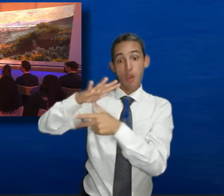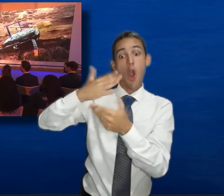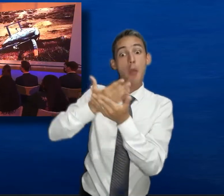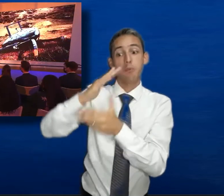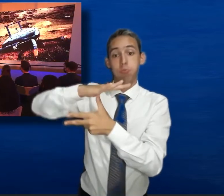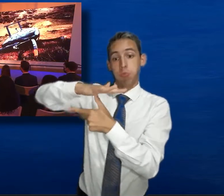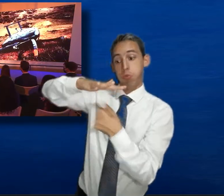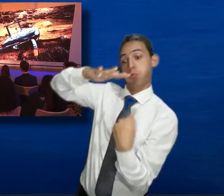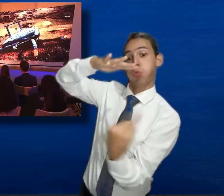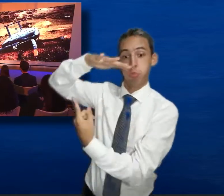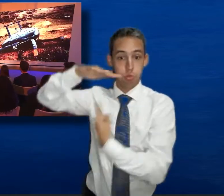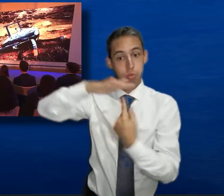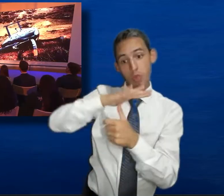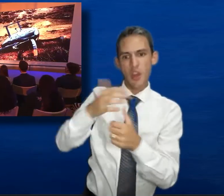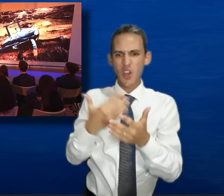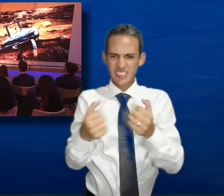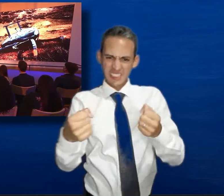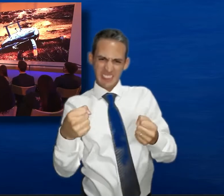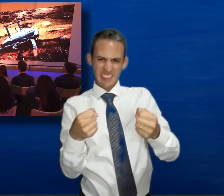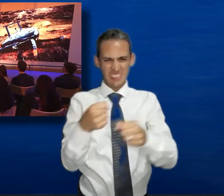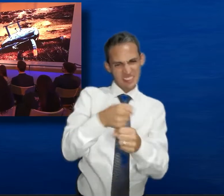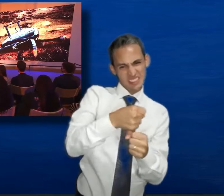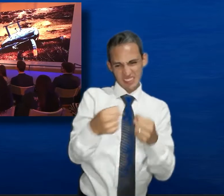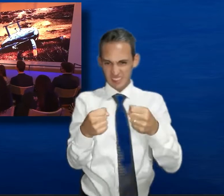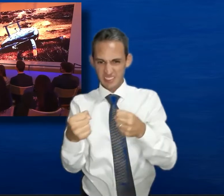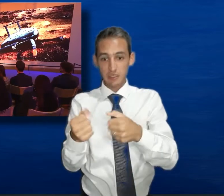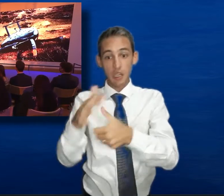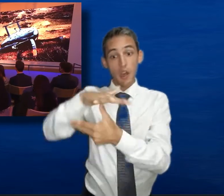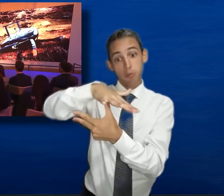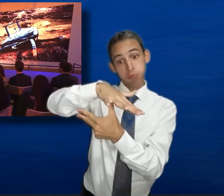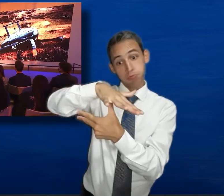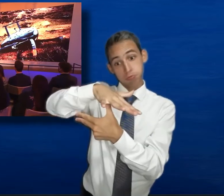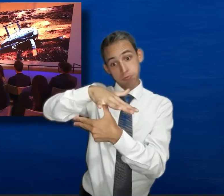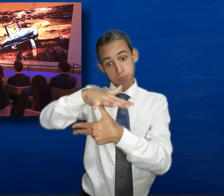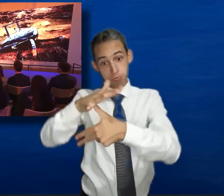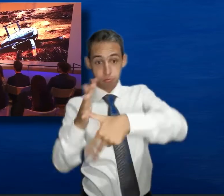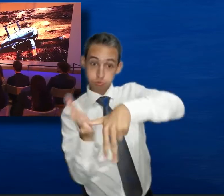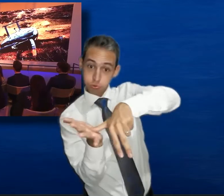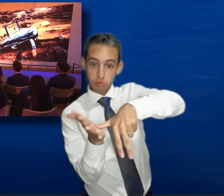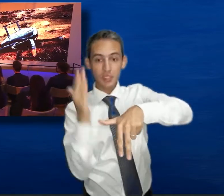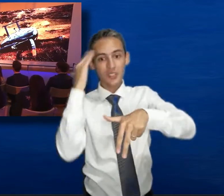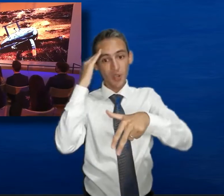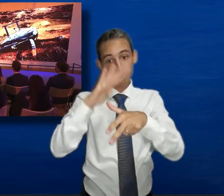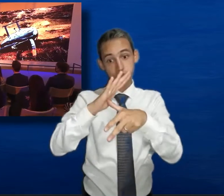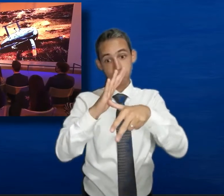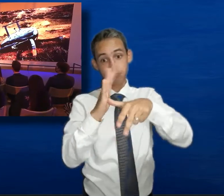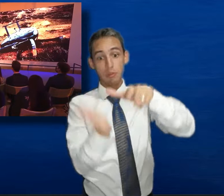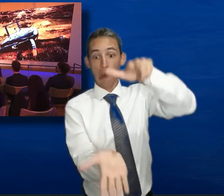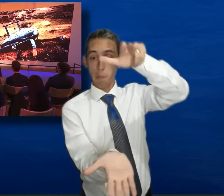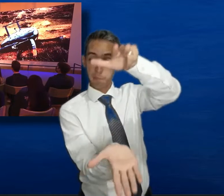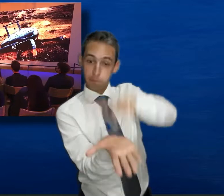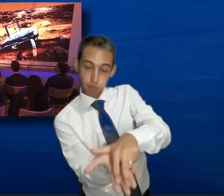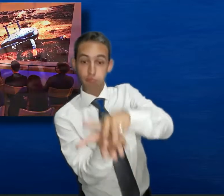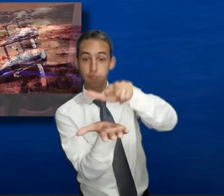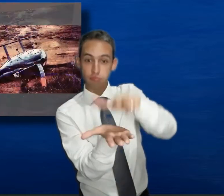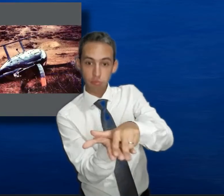pouso. No meio de uma rotação descontrolada, ele de alguma forma habilidosa virou o helicóptero de lado